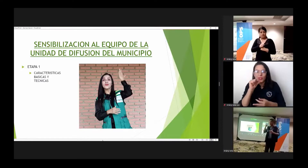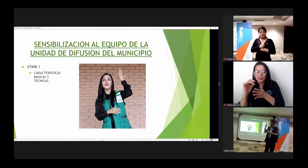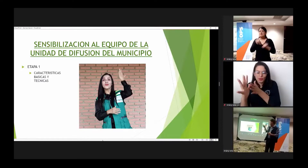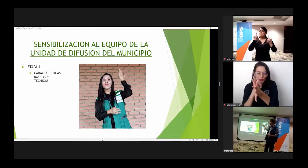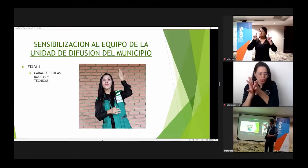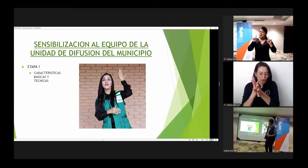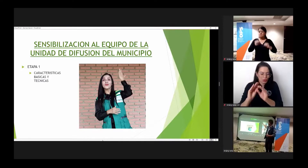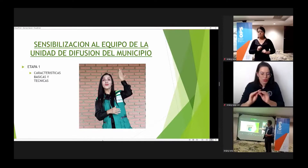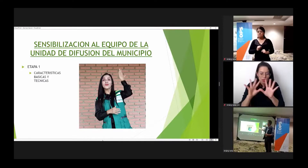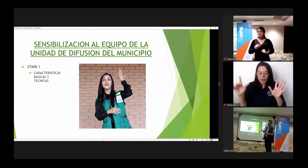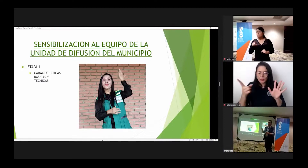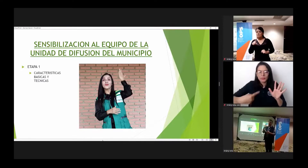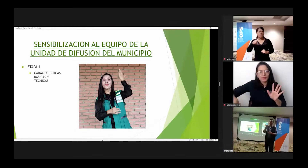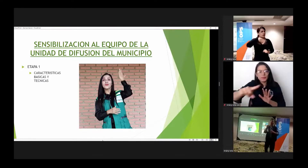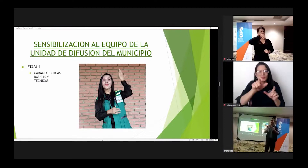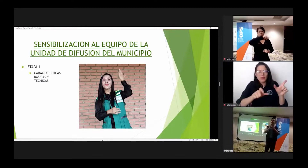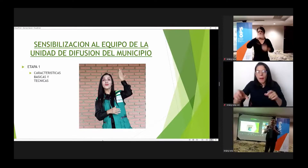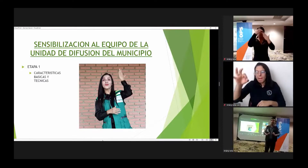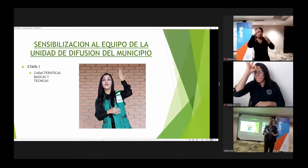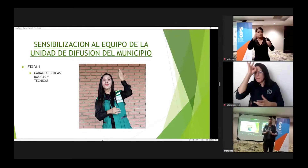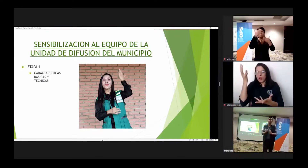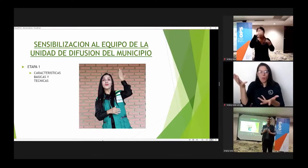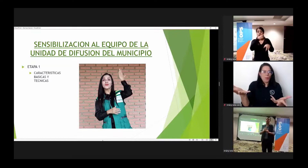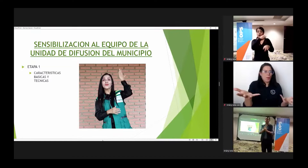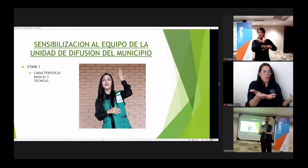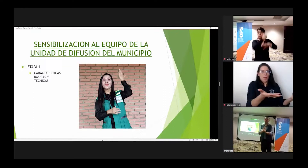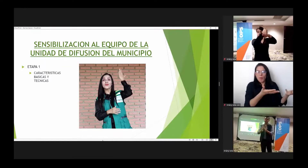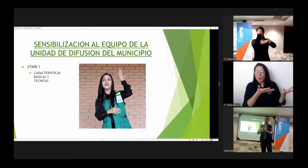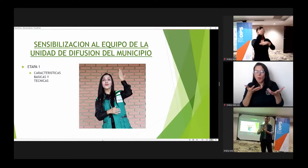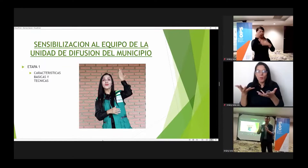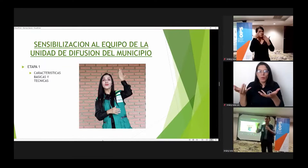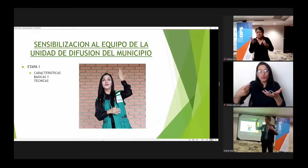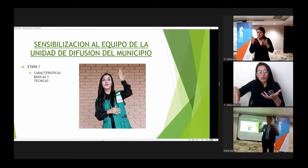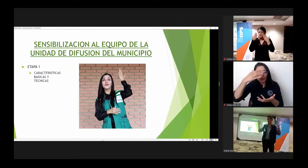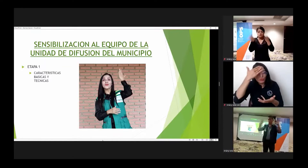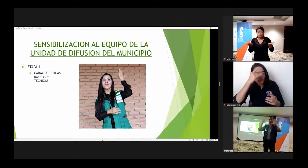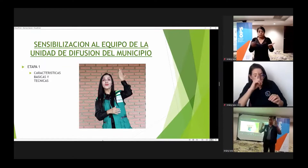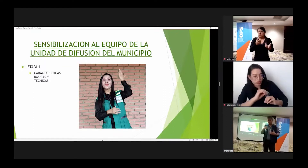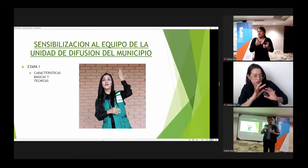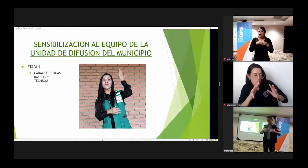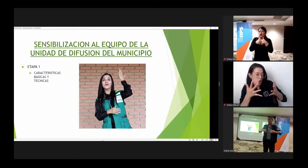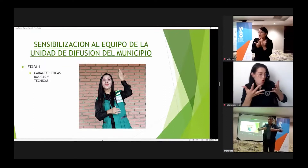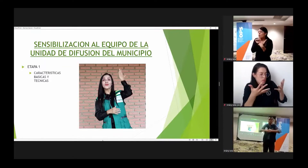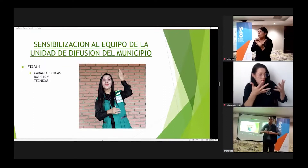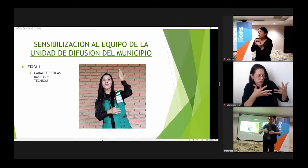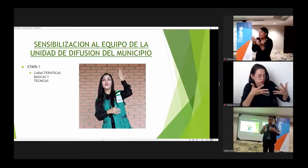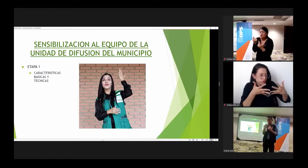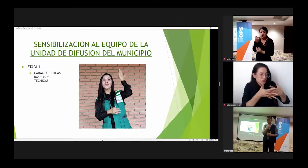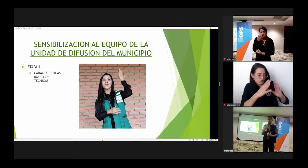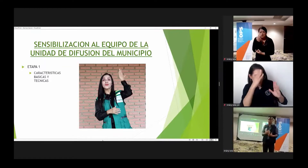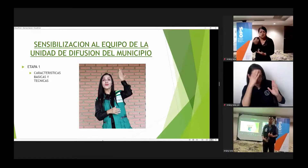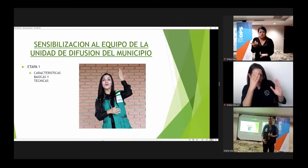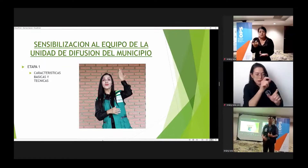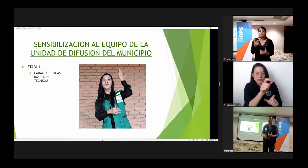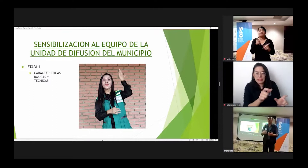mucha ignorancia, lo puedo decir, de parte de las autoridades, desconocimiento total de cómo es el trabajo.